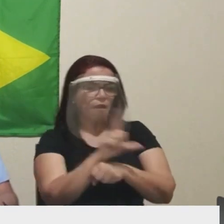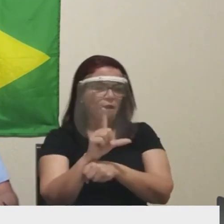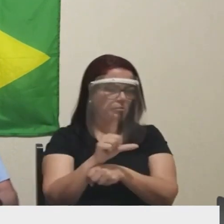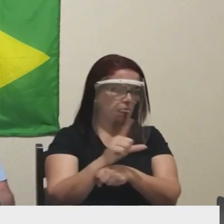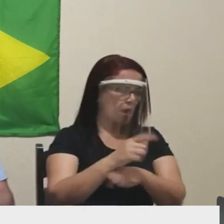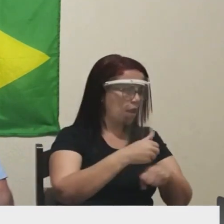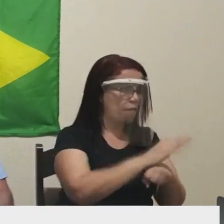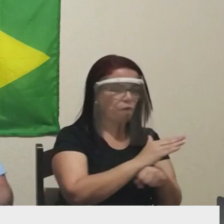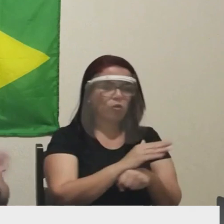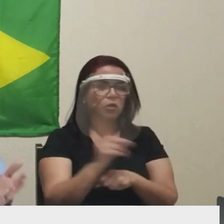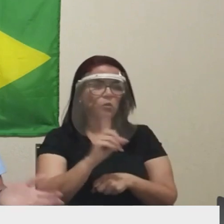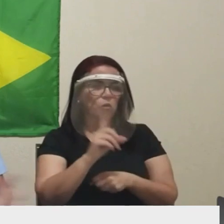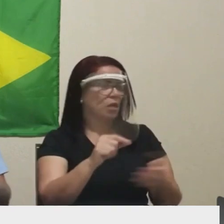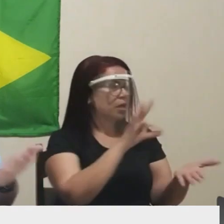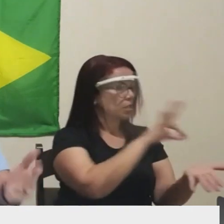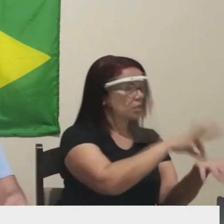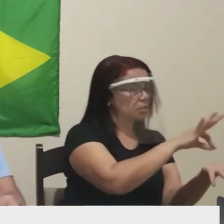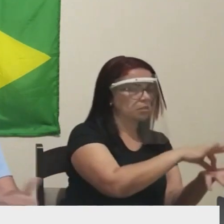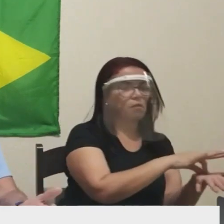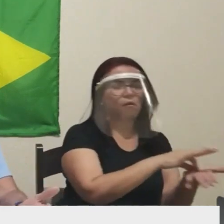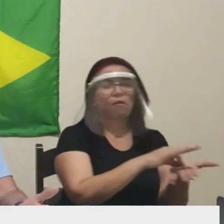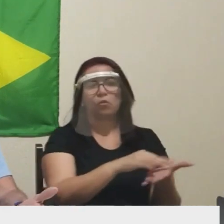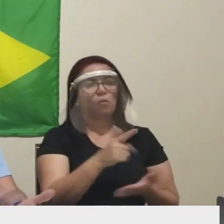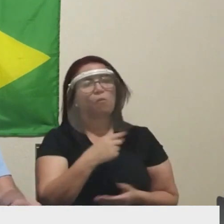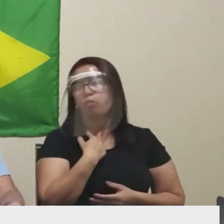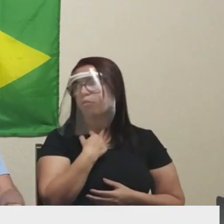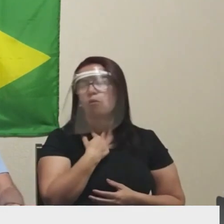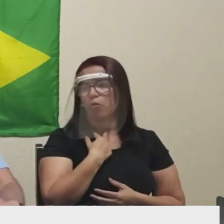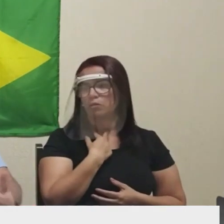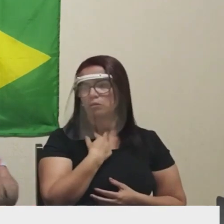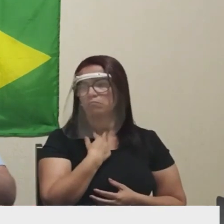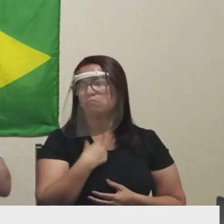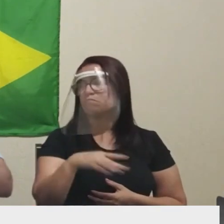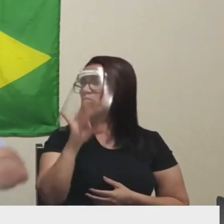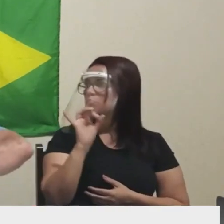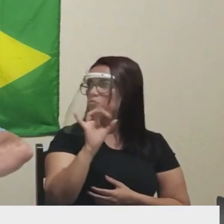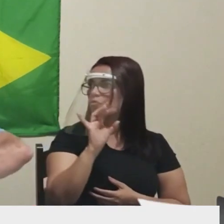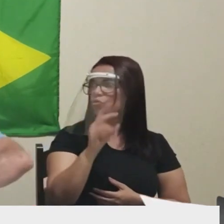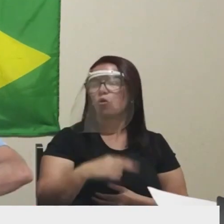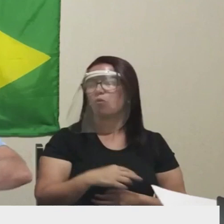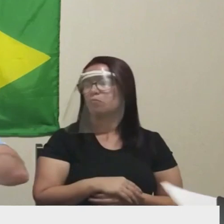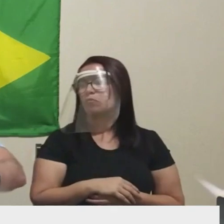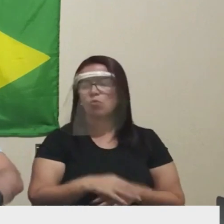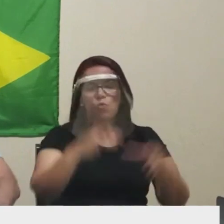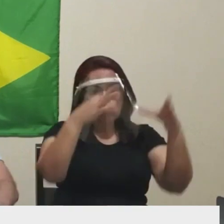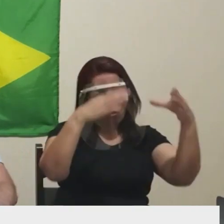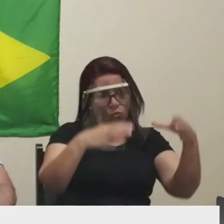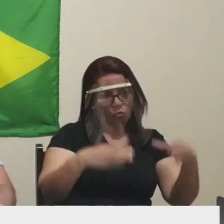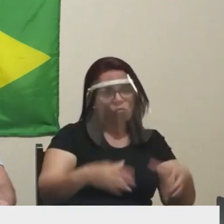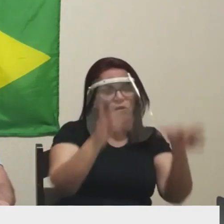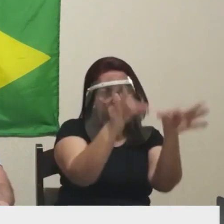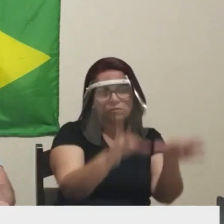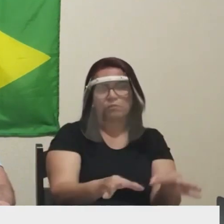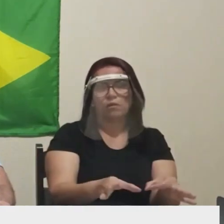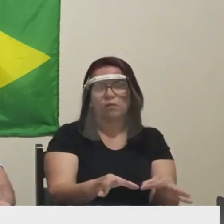errado. A gente vai tomar providência. Se for rodovia estadual, aí não posso fazer nada. Está previsto, talvez até já tenha acontecido, o